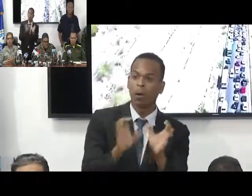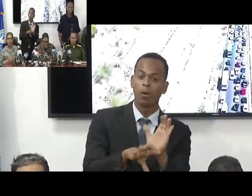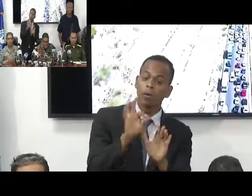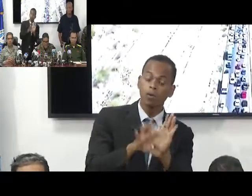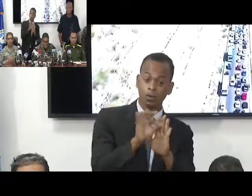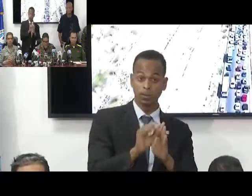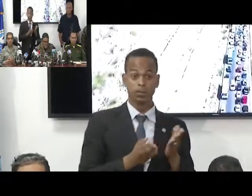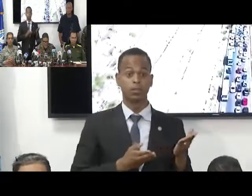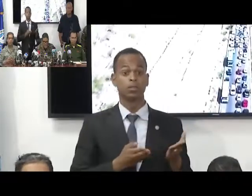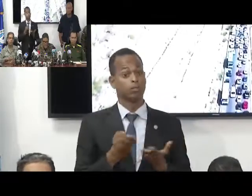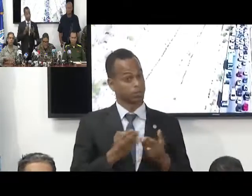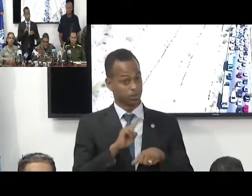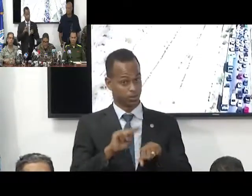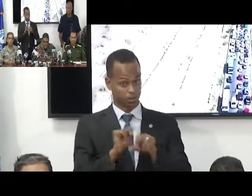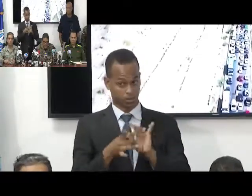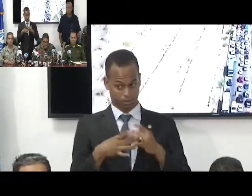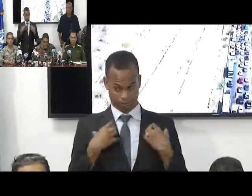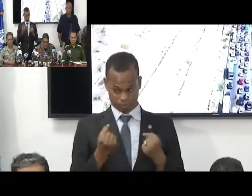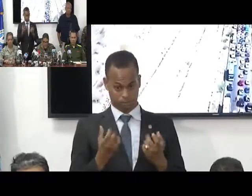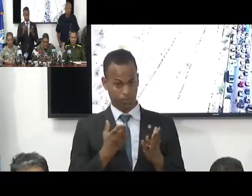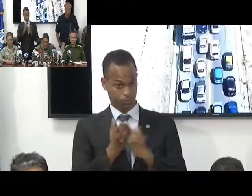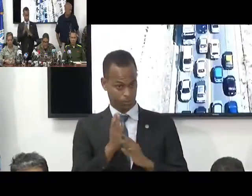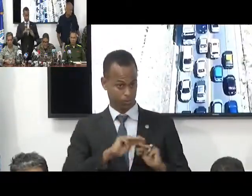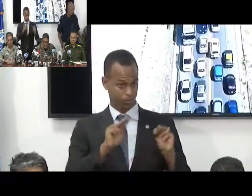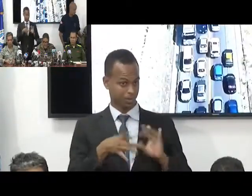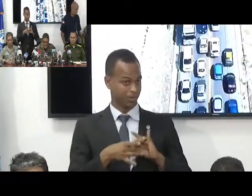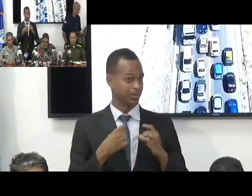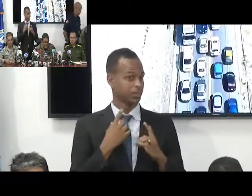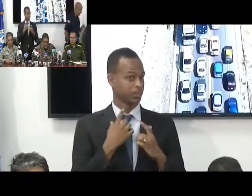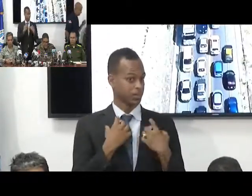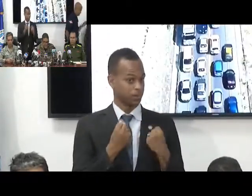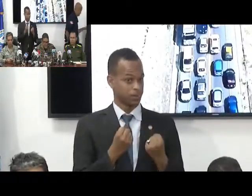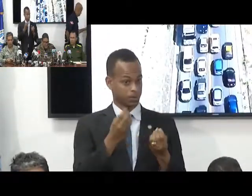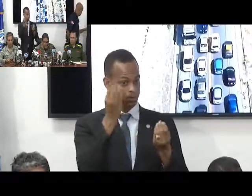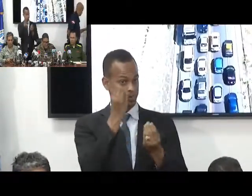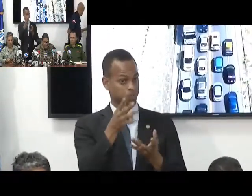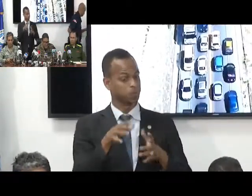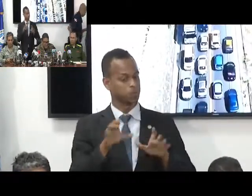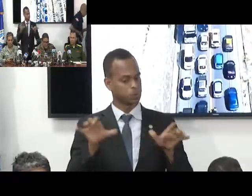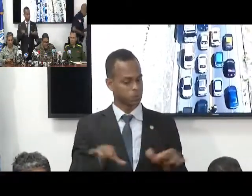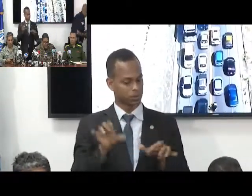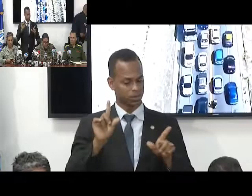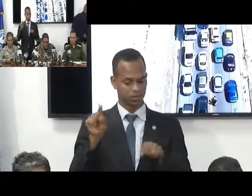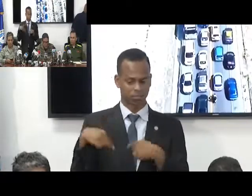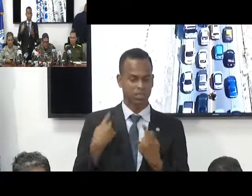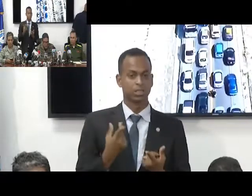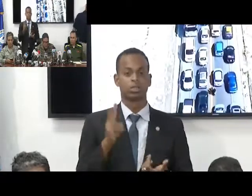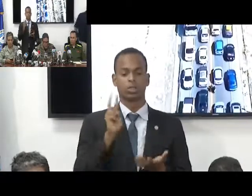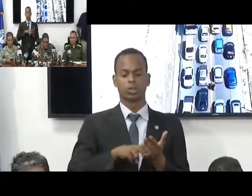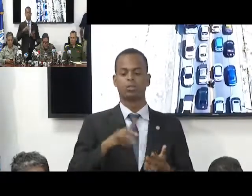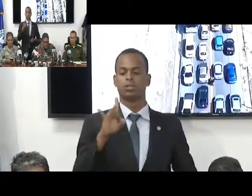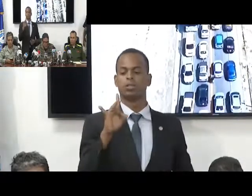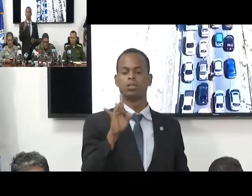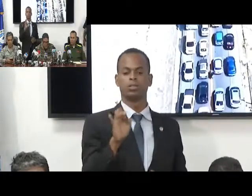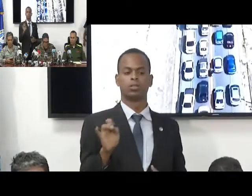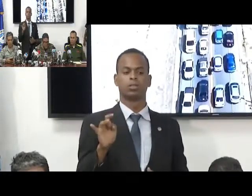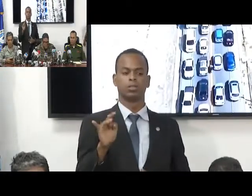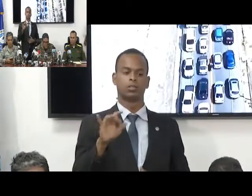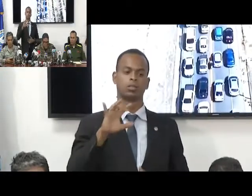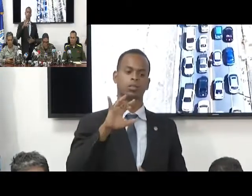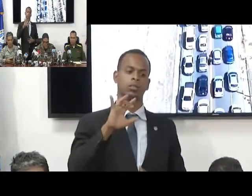Nacional de Salud, a través del Ministerio de Salud, informa que en lo que va del operativo se han atendido